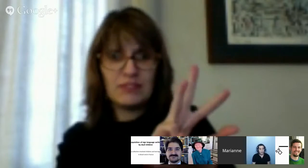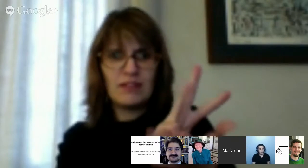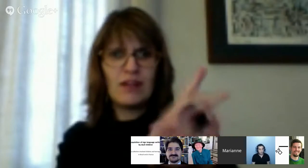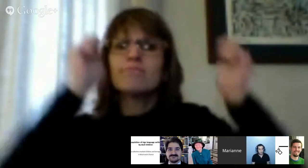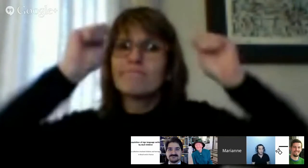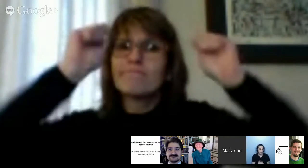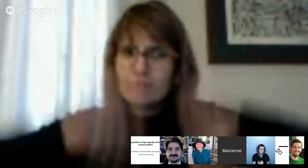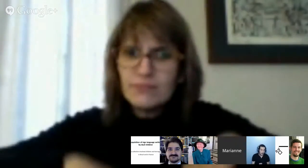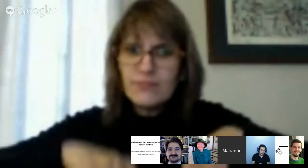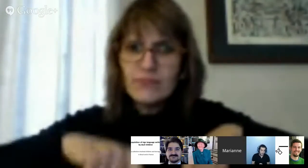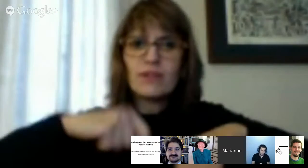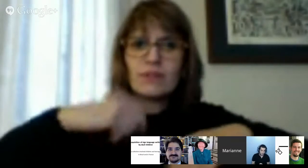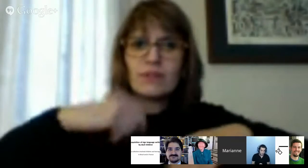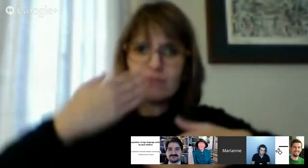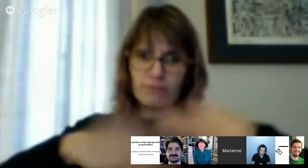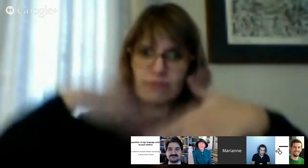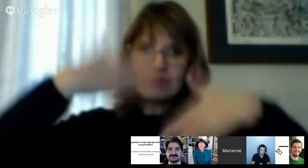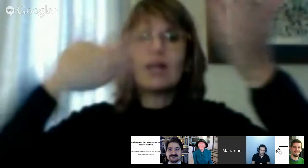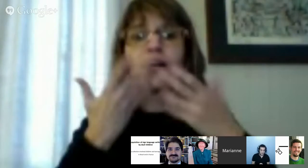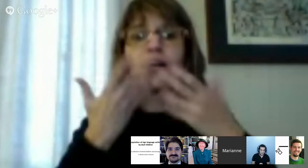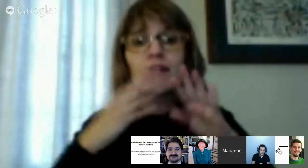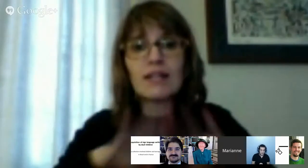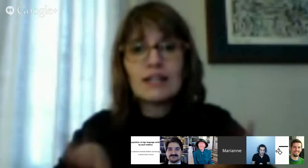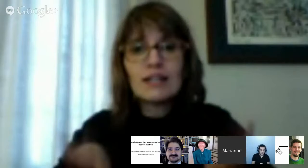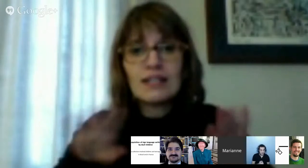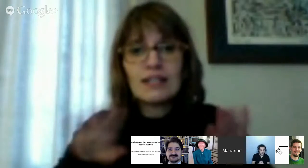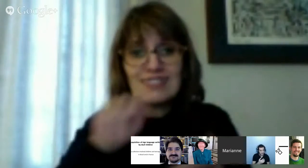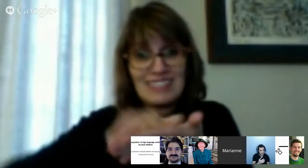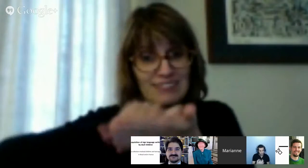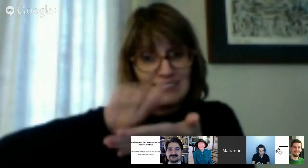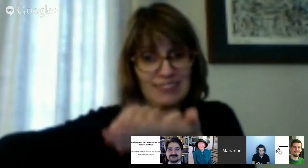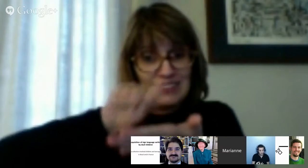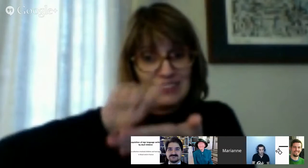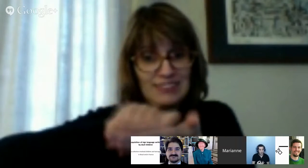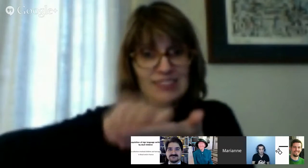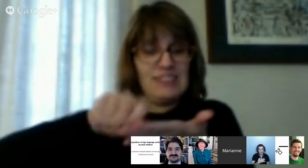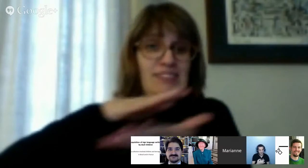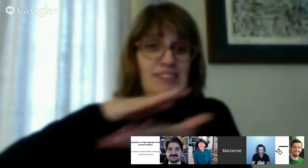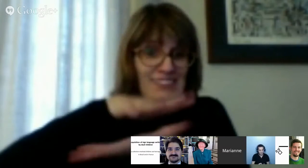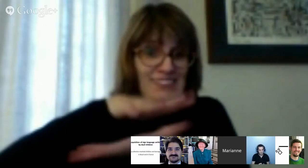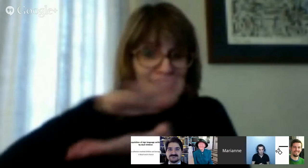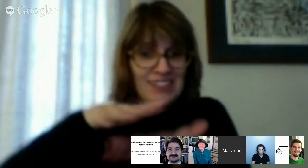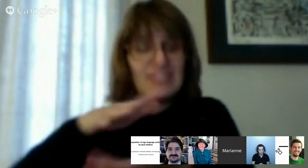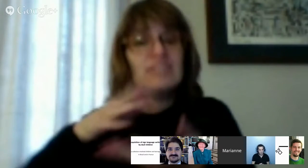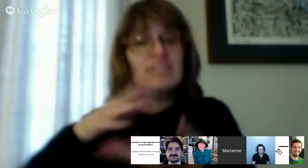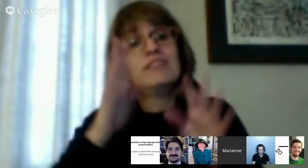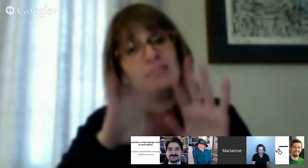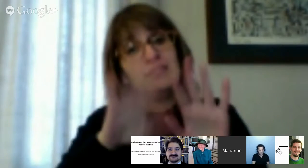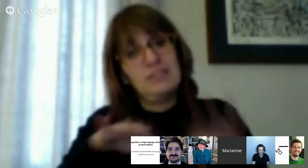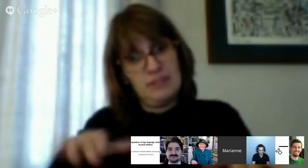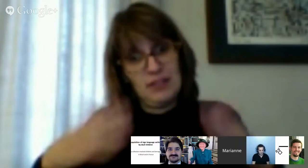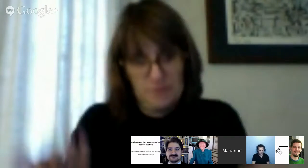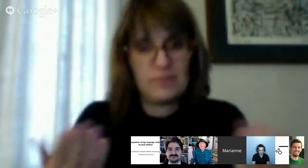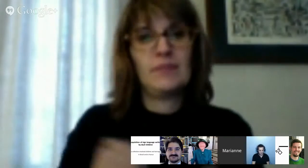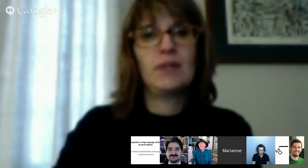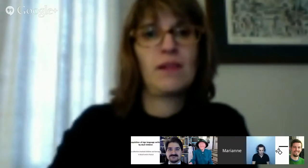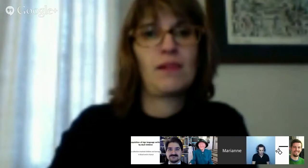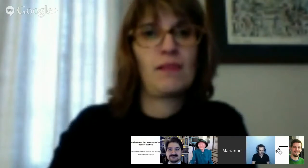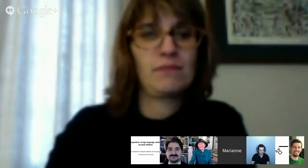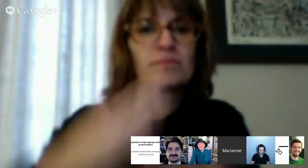o sign writing seria realmente aplicável a essas crianças?